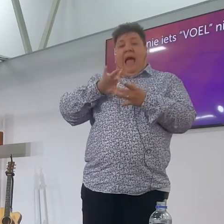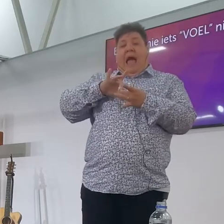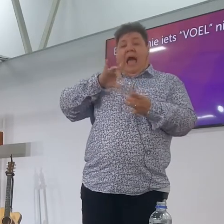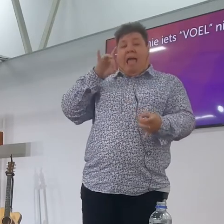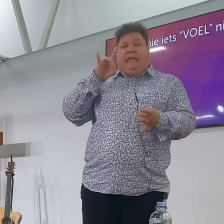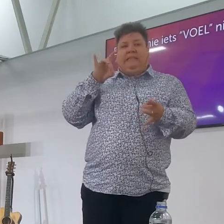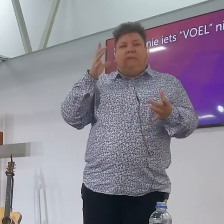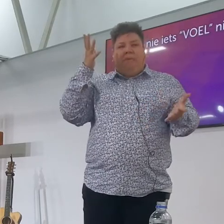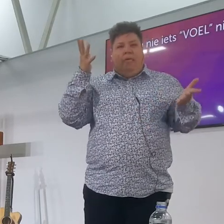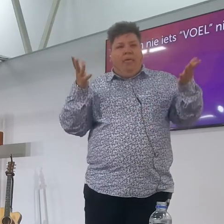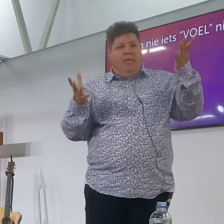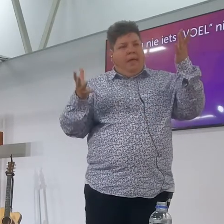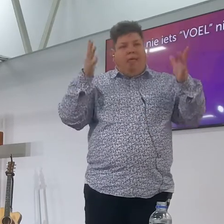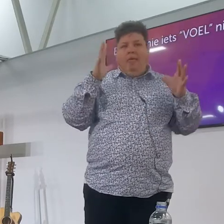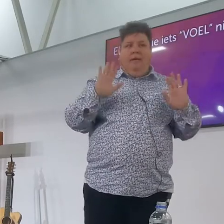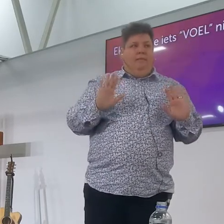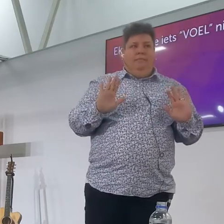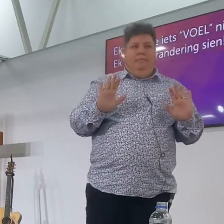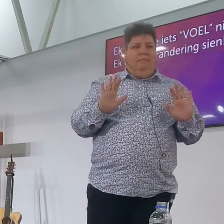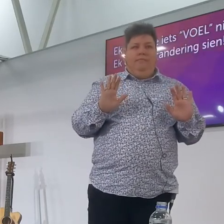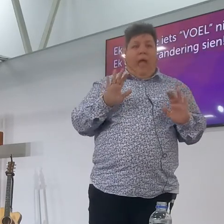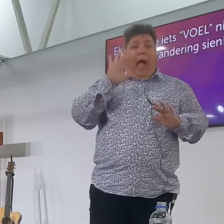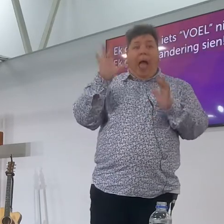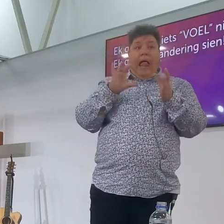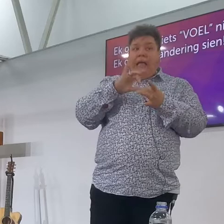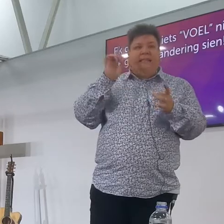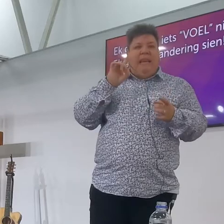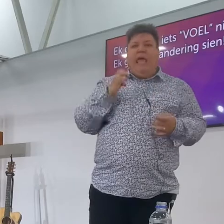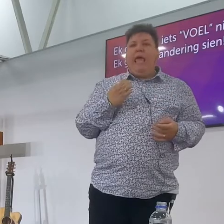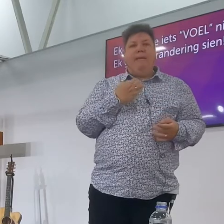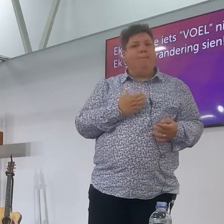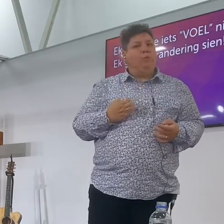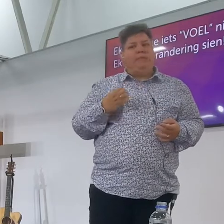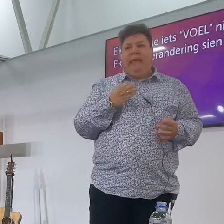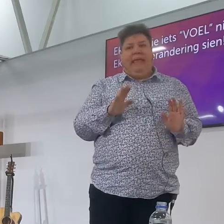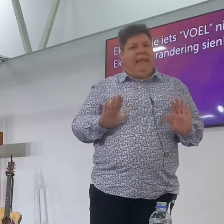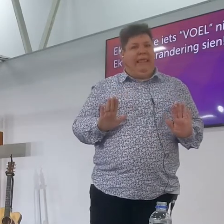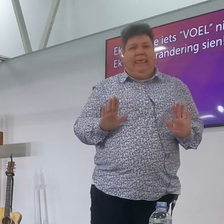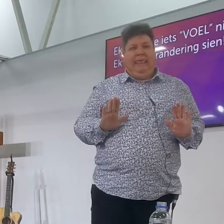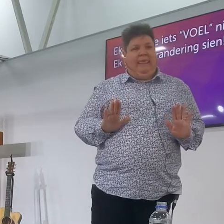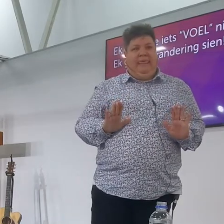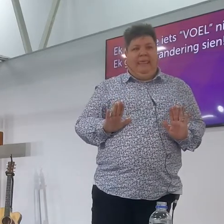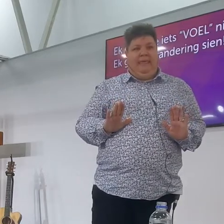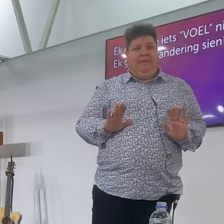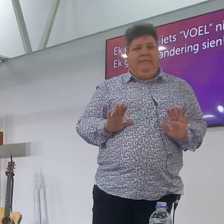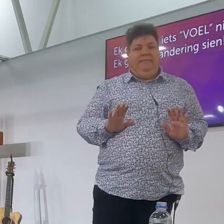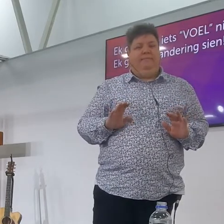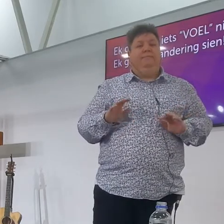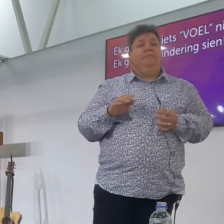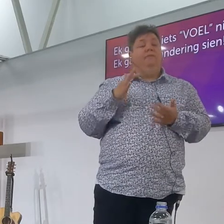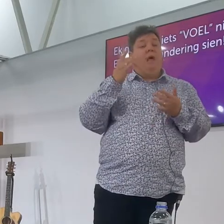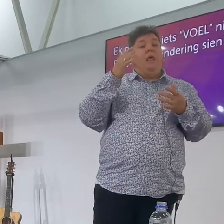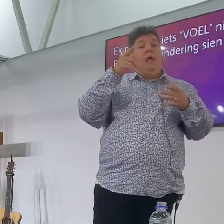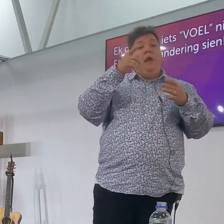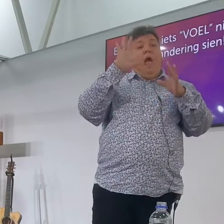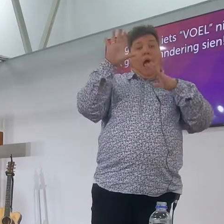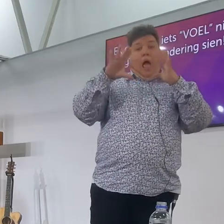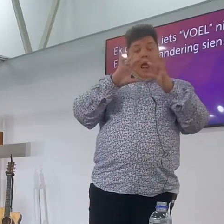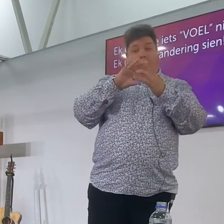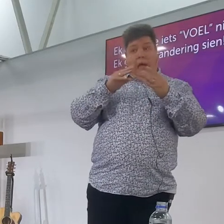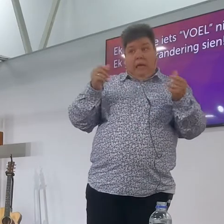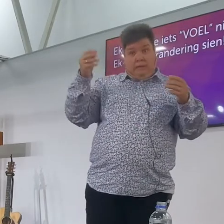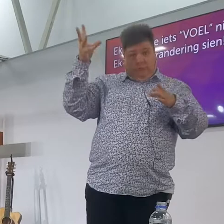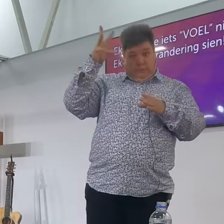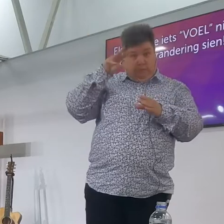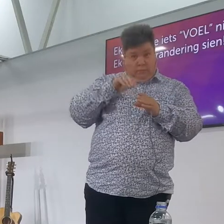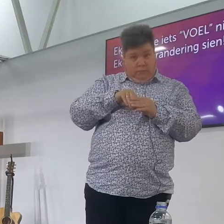nie, want dit is nie geesvervuldheid nie, is nie emosie wat ek najaag nie. OK, as ek die geesvervulling beleef, gaan ek verandering in my